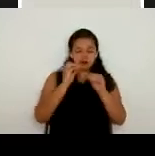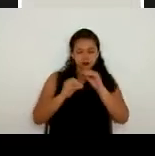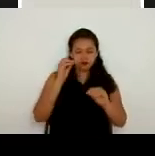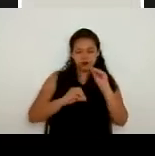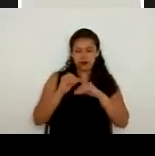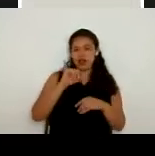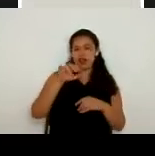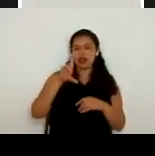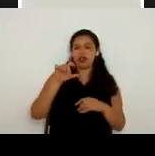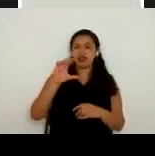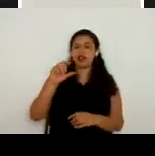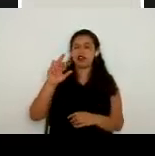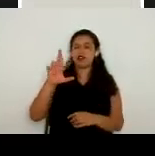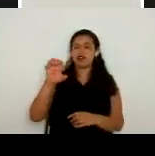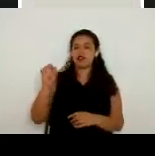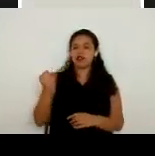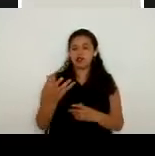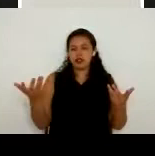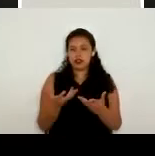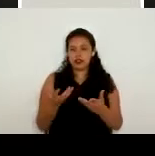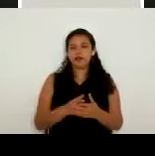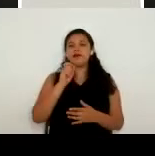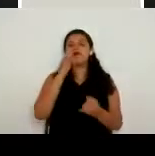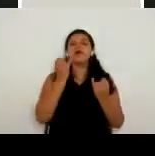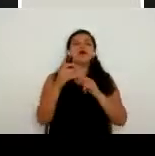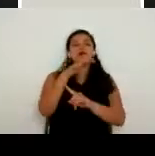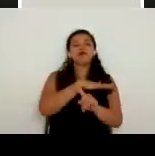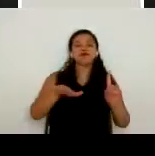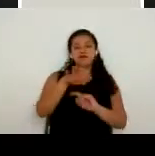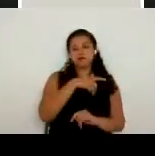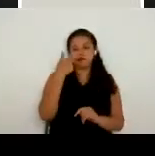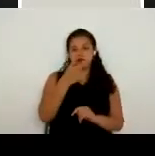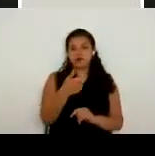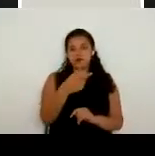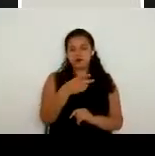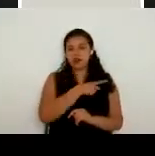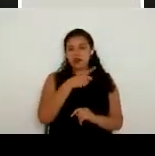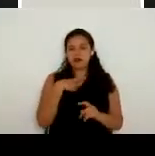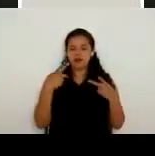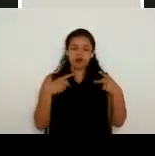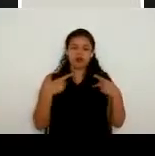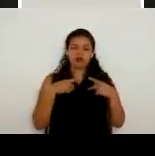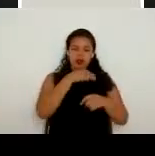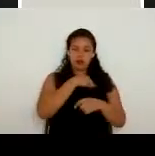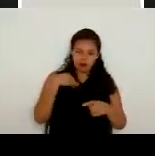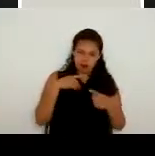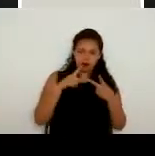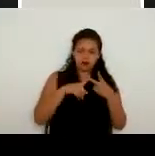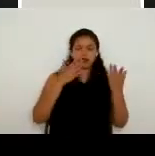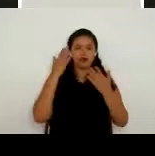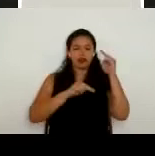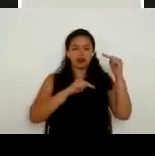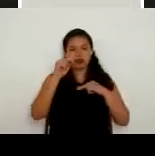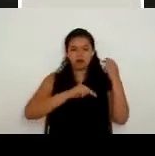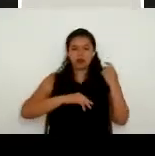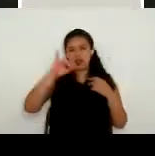y habla de la situación económica que debe incluir el número de integrantes la escolaridad es la ocupación del jefe de